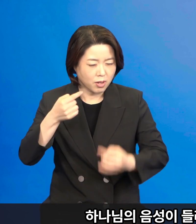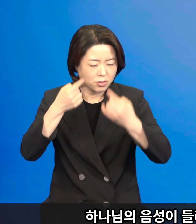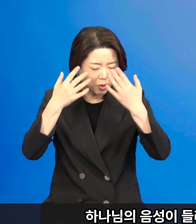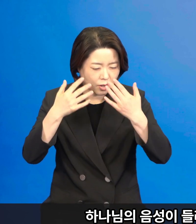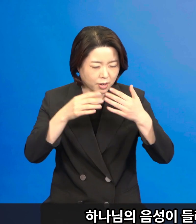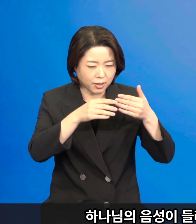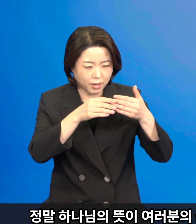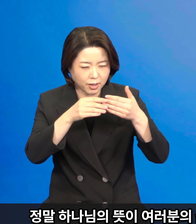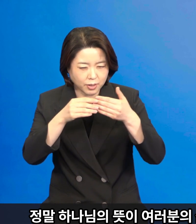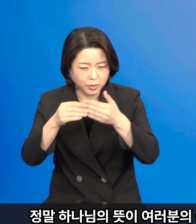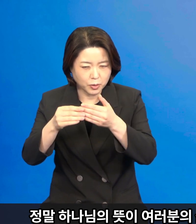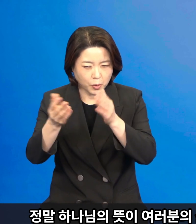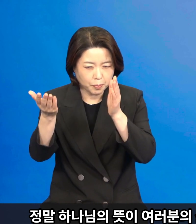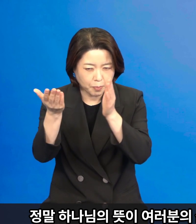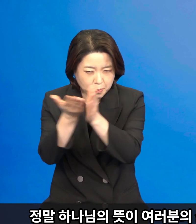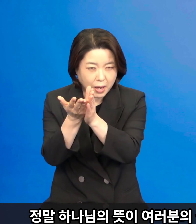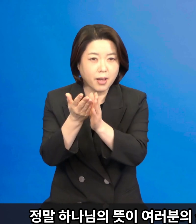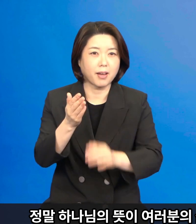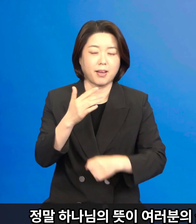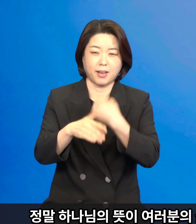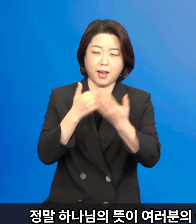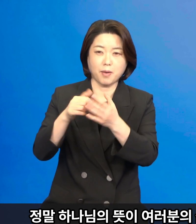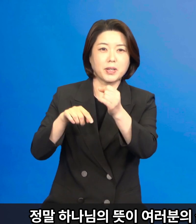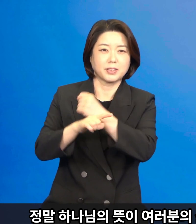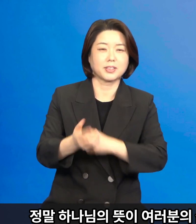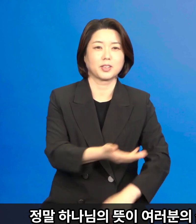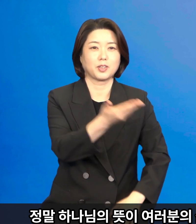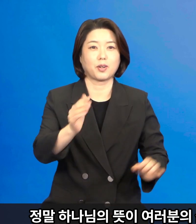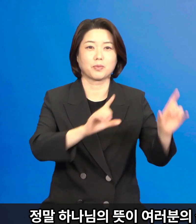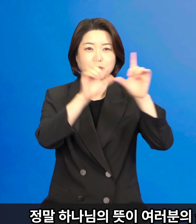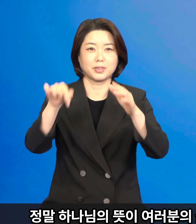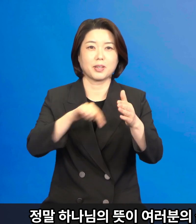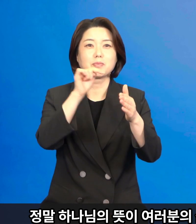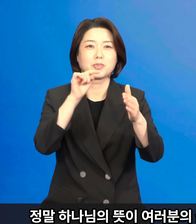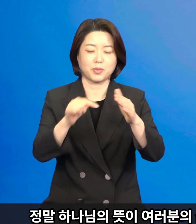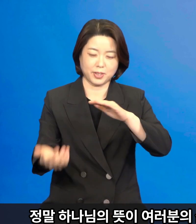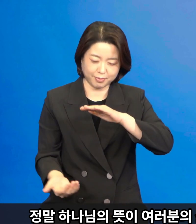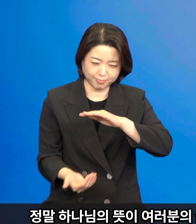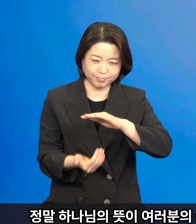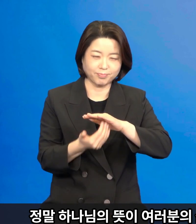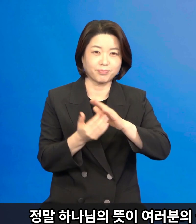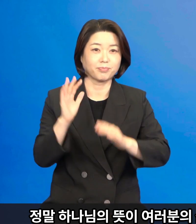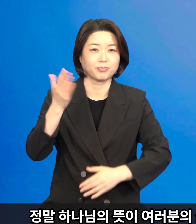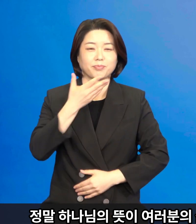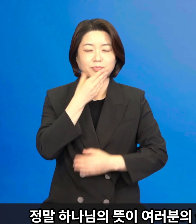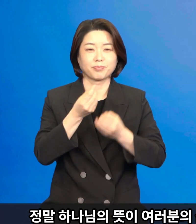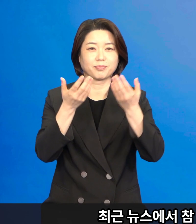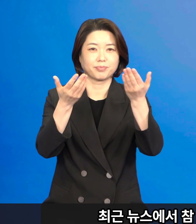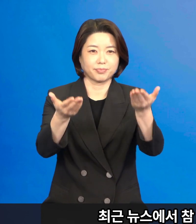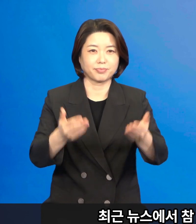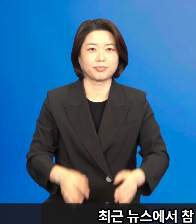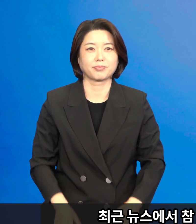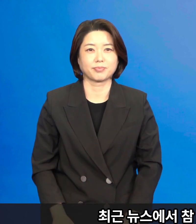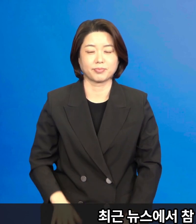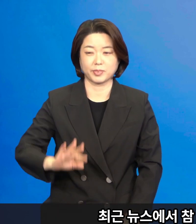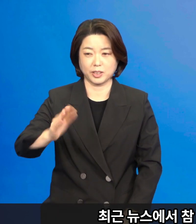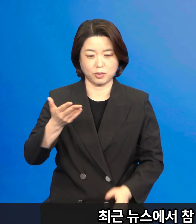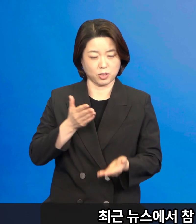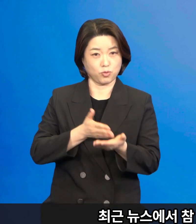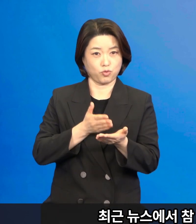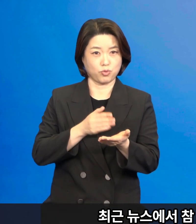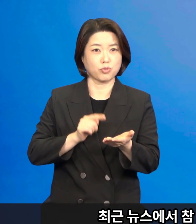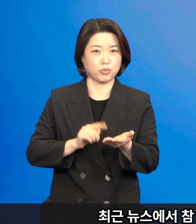인도함을 따라 정말 하나님의 뜻이 여러분의 삶 가운데 이루어지게 되기를 축복합니다. 최근 뉴스에서